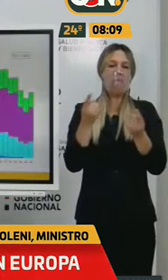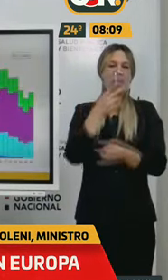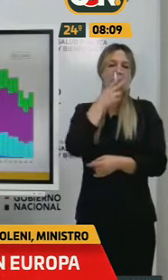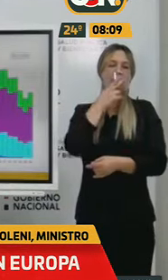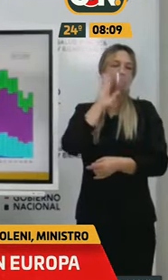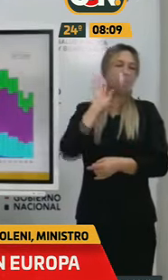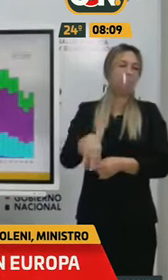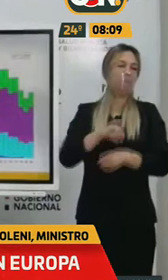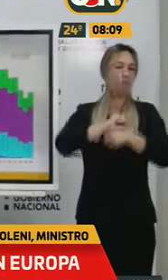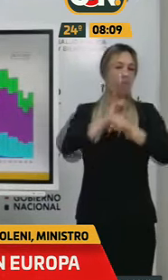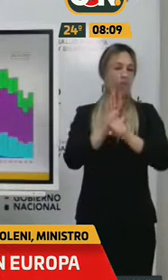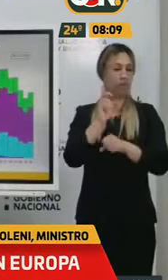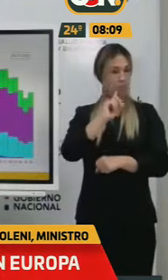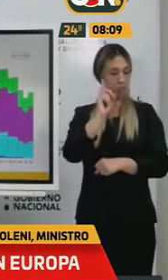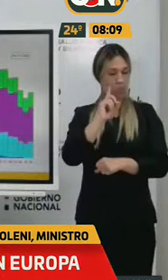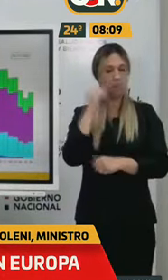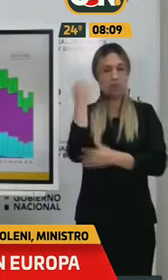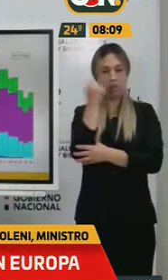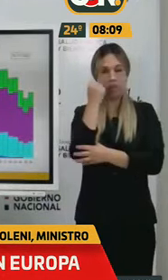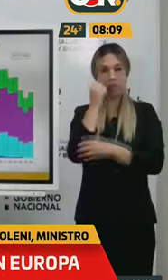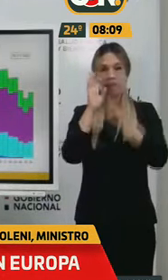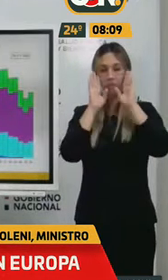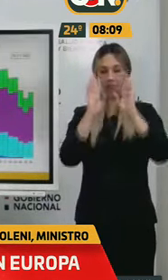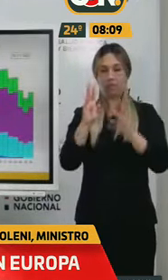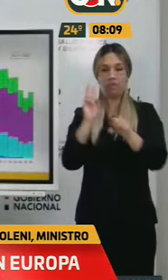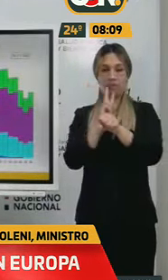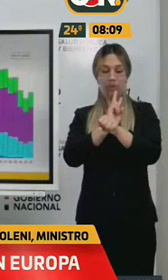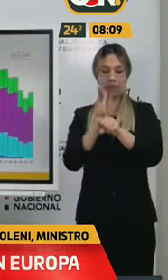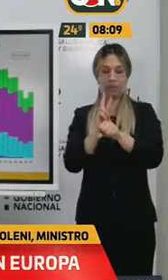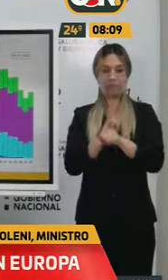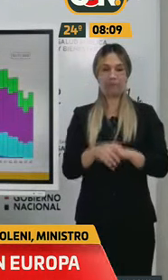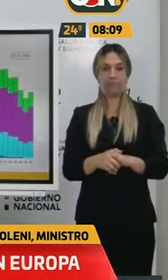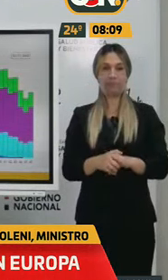enfermedad. La situación en Paraguay